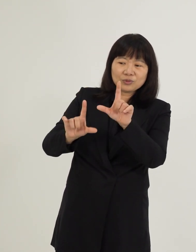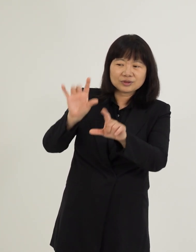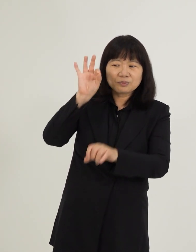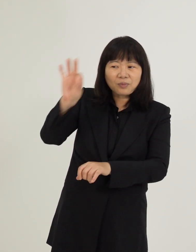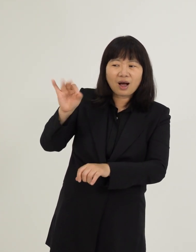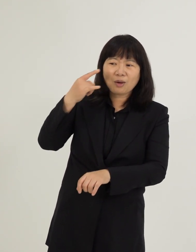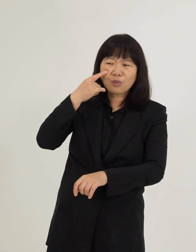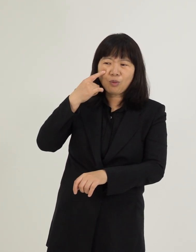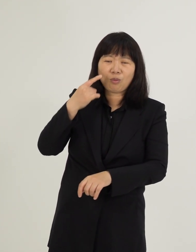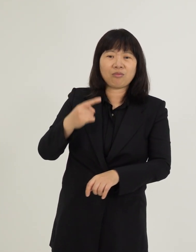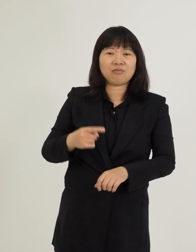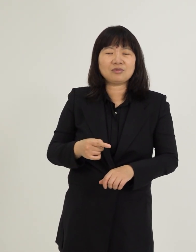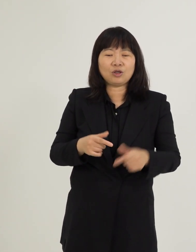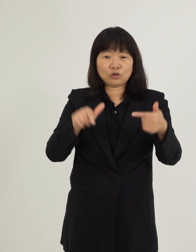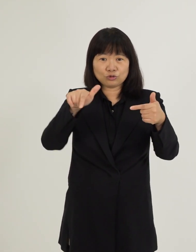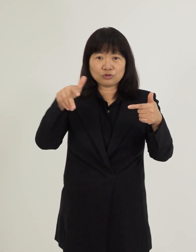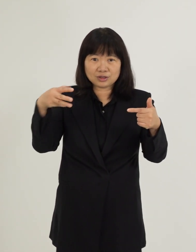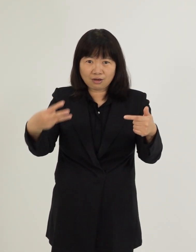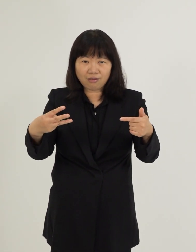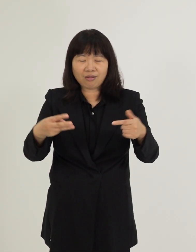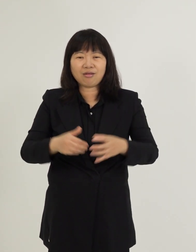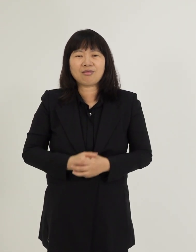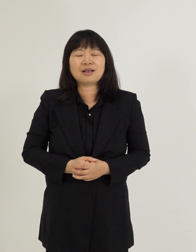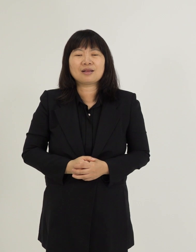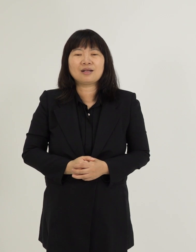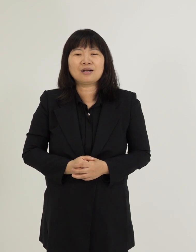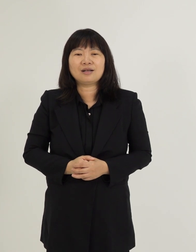보세요. 자, 6절.